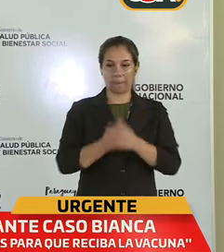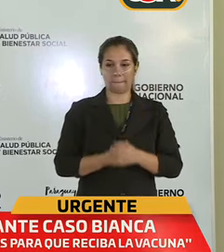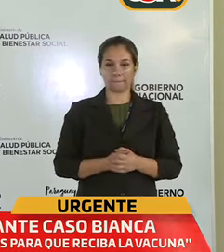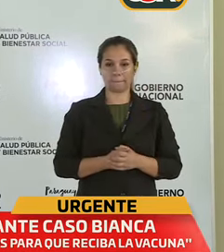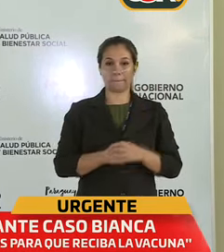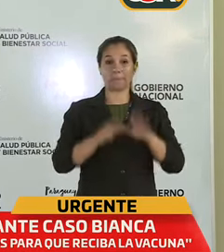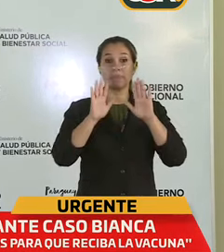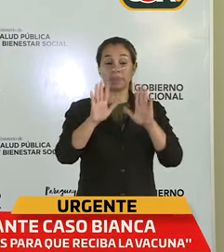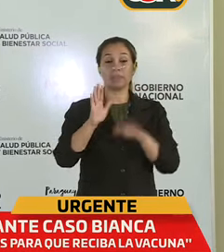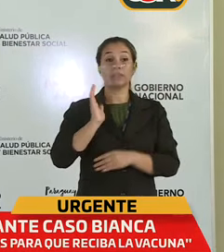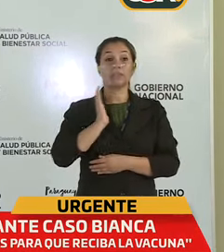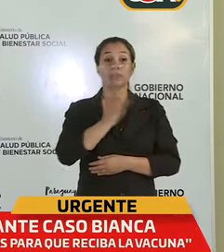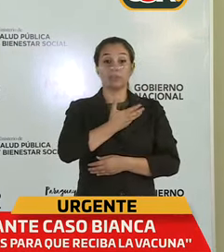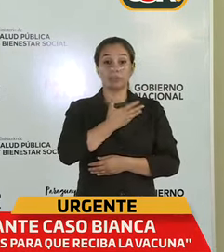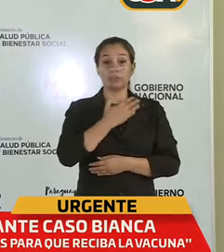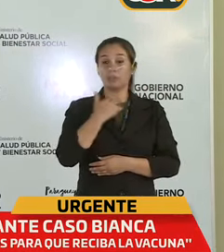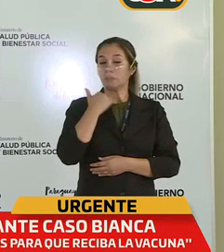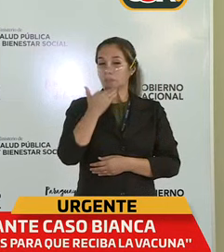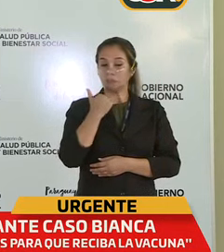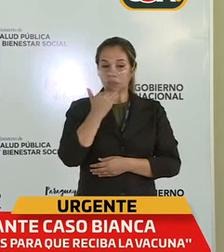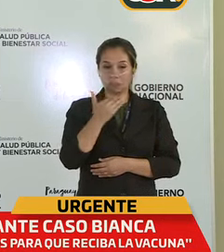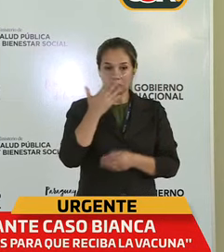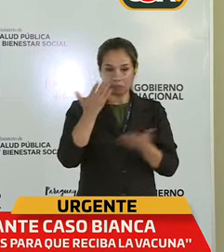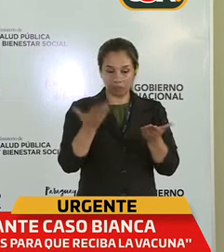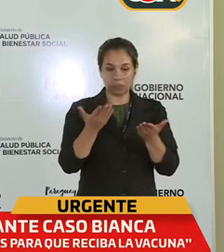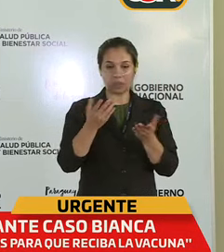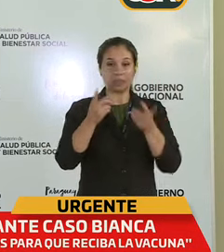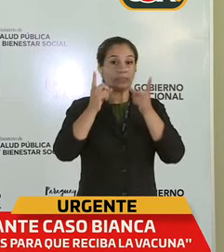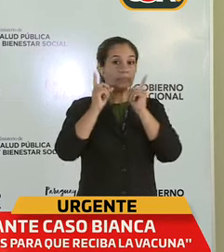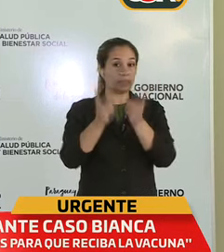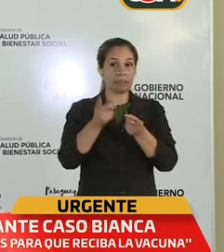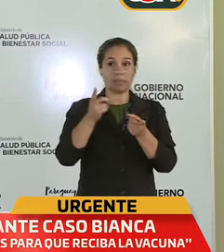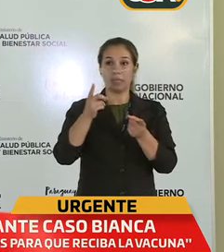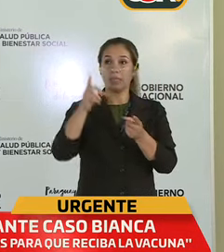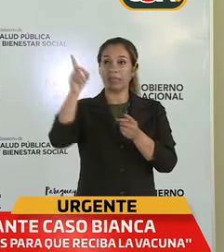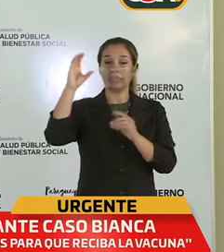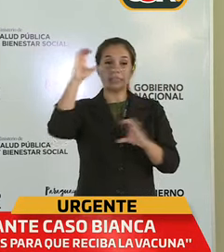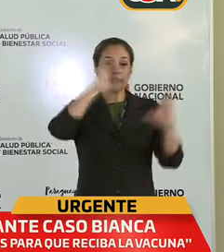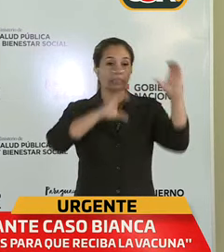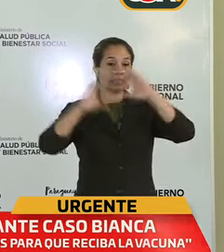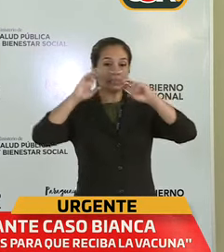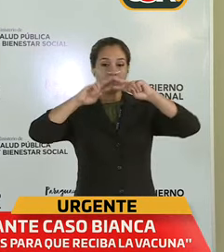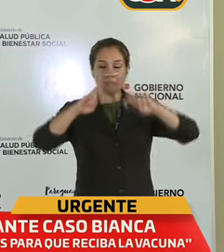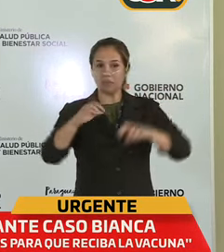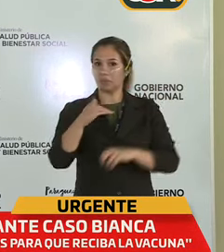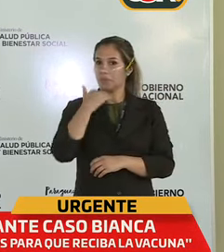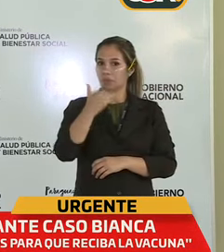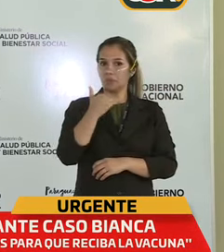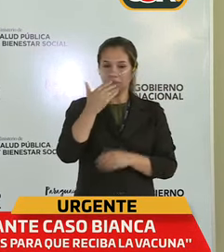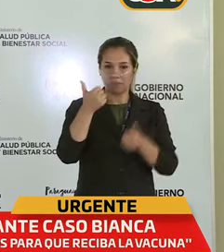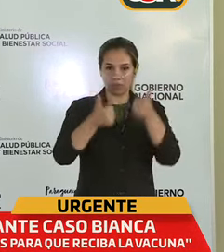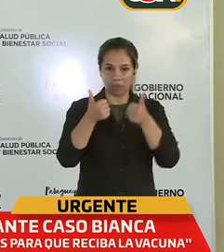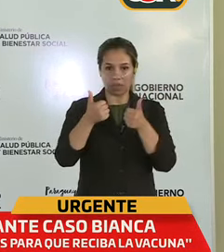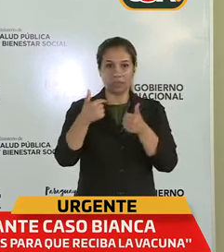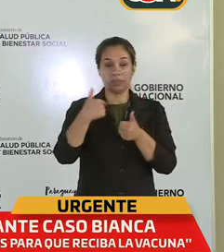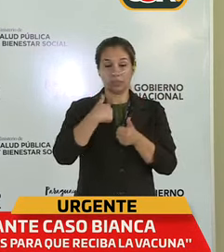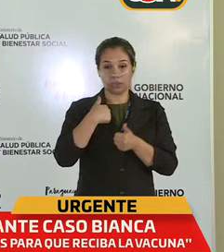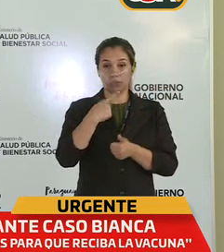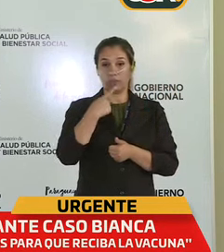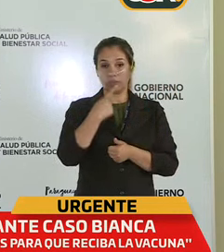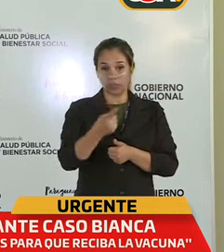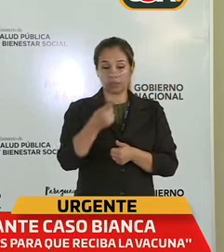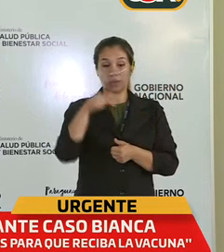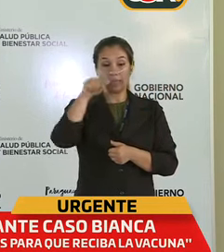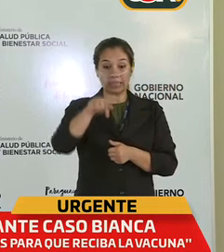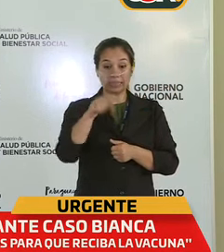Entonces, ¿verdad?, lo que nosotros no sabemos, ¿verdad?, y no lo sabe la comunidad científica, es que, y estoy hablando a nivel mundial, es que